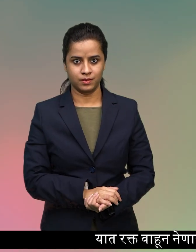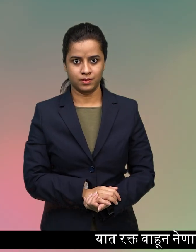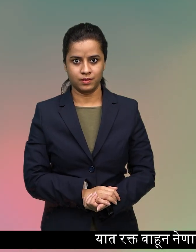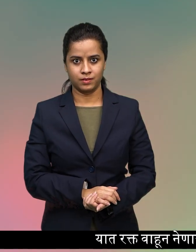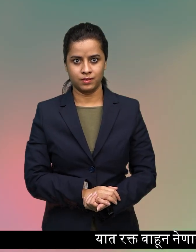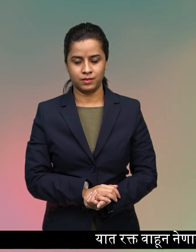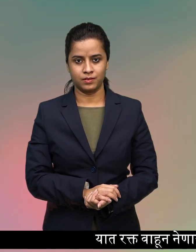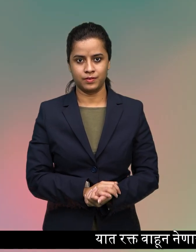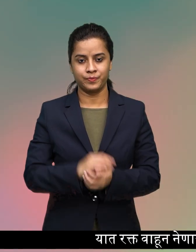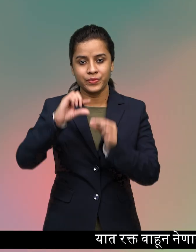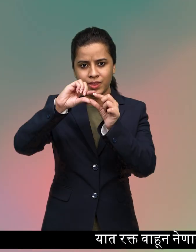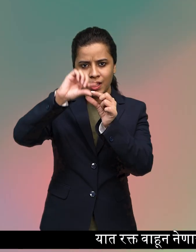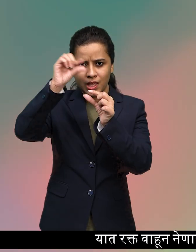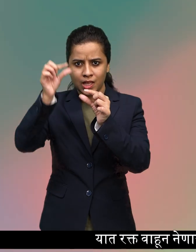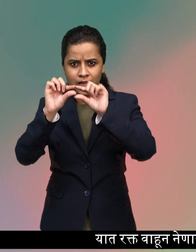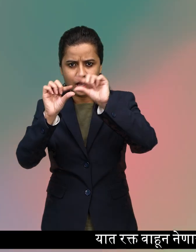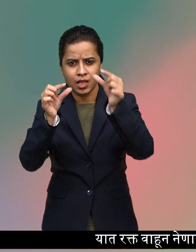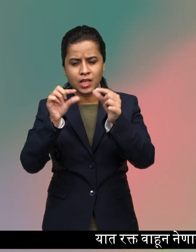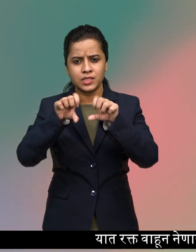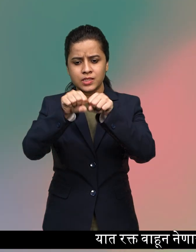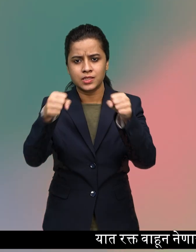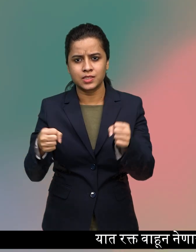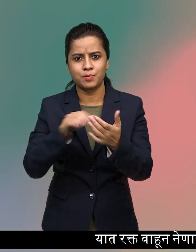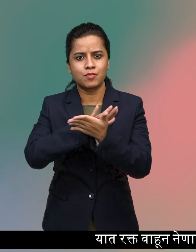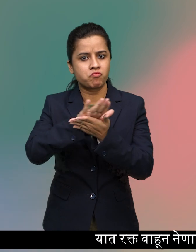यात रक्त वाहून नेणाऱ्या केशवाहिन्या कॅपिलरीज नसतात.